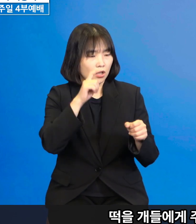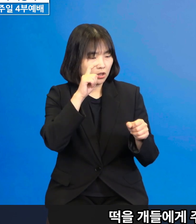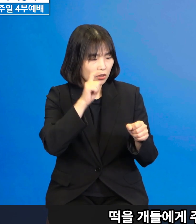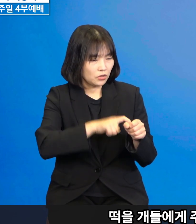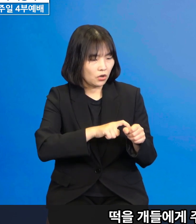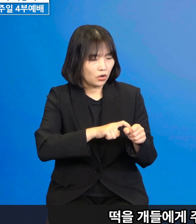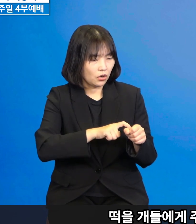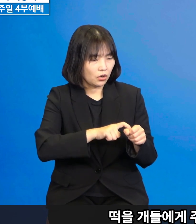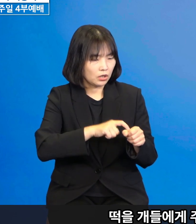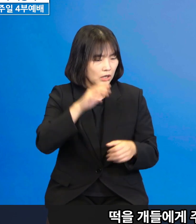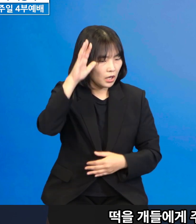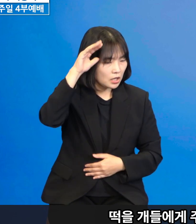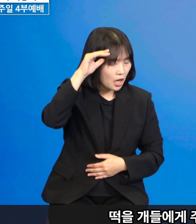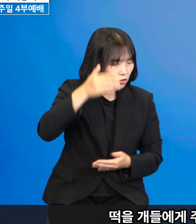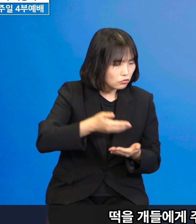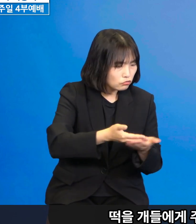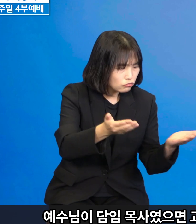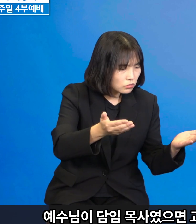것이 마땅치 않다.